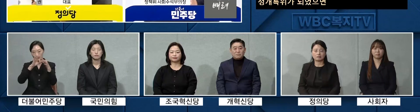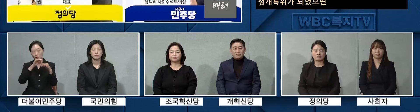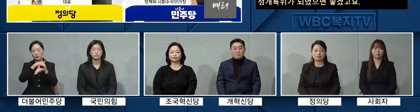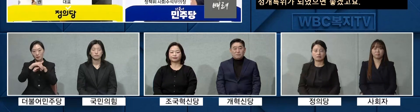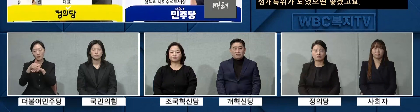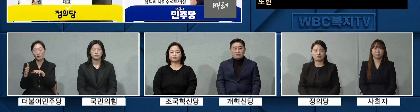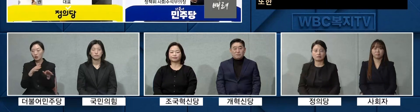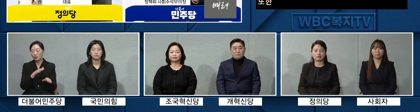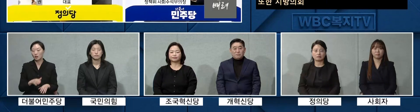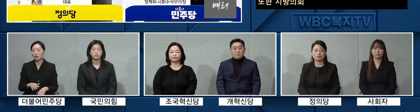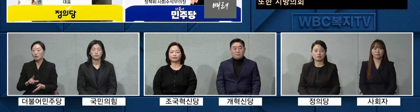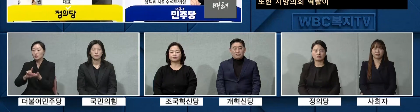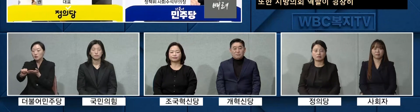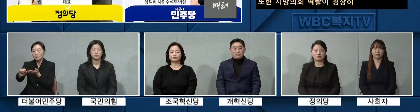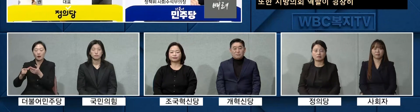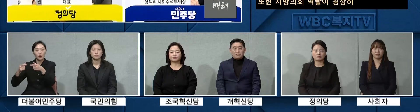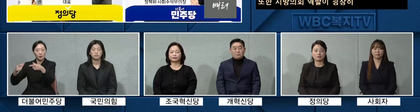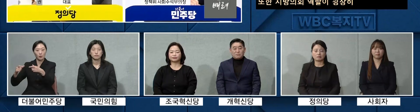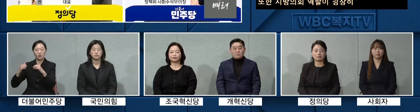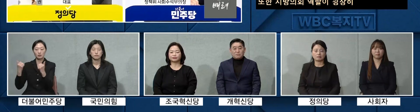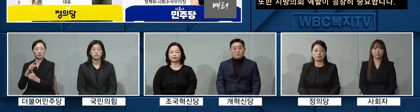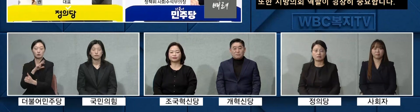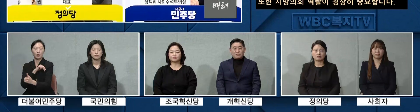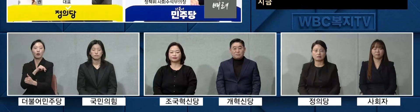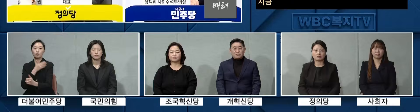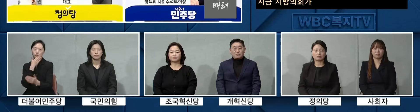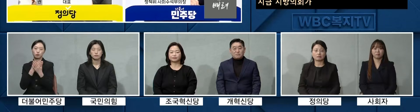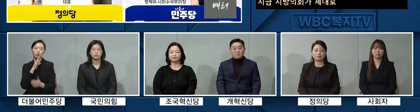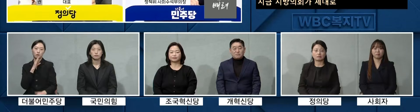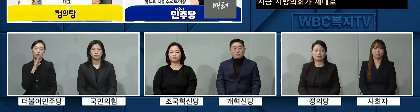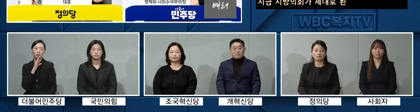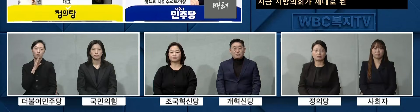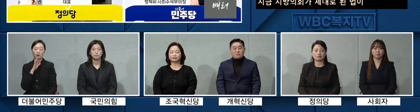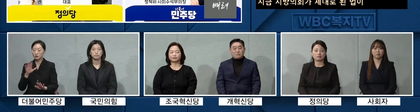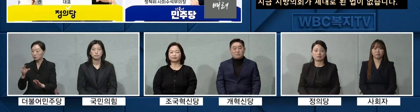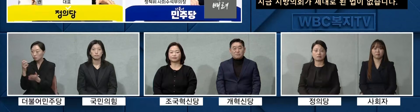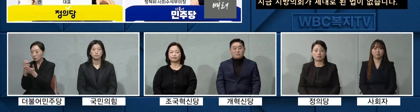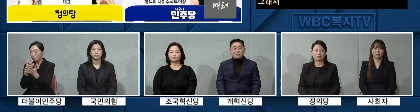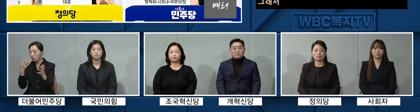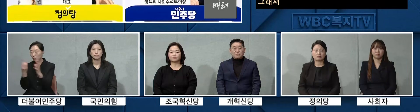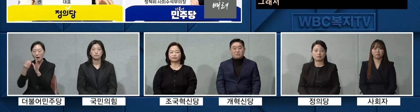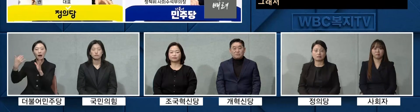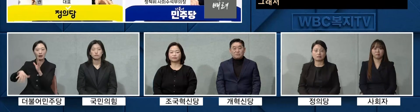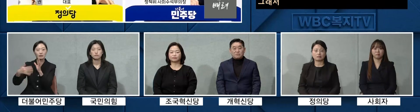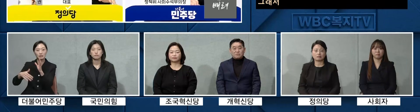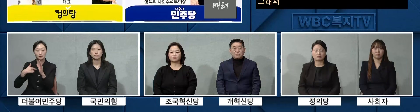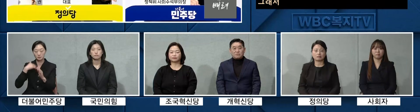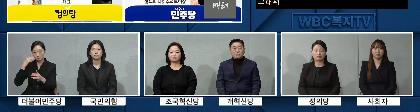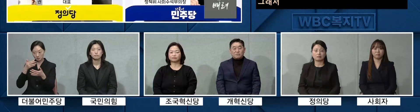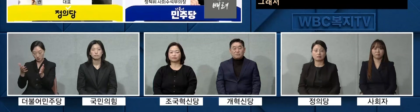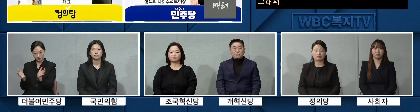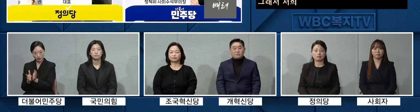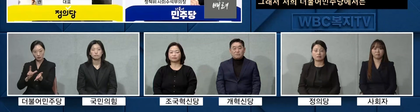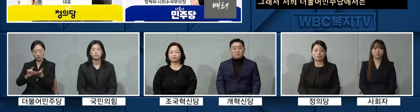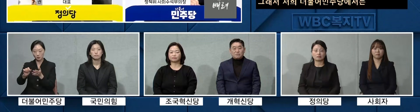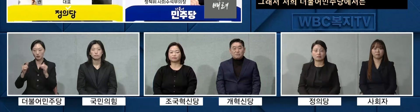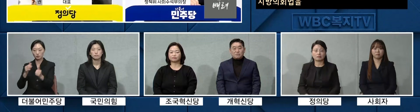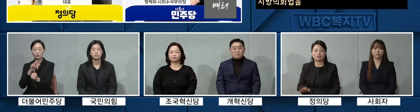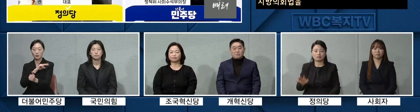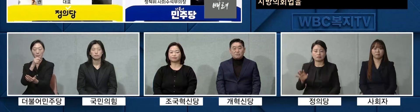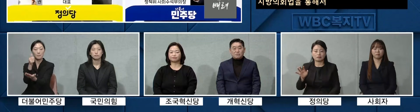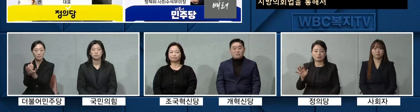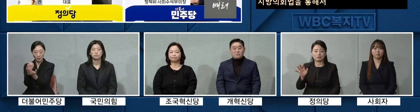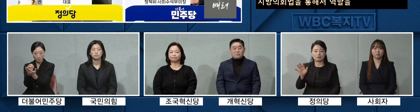굉장히 중요합니다. 지금 지방의회가 제대로 된 법이 없습니다. 그래서 저희 더불어민주당에서는 네. 지방의회법을 통해서 역할을 강화하는